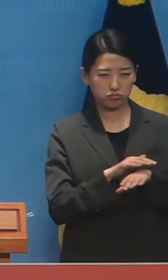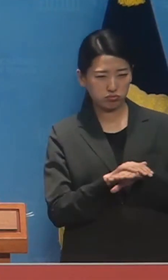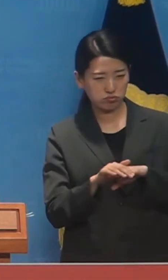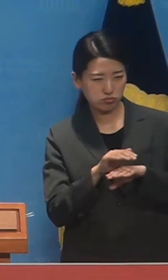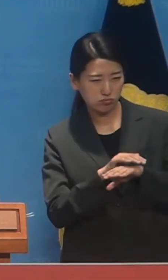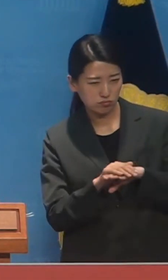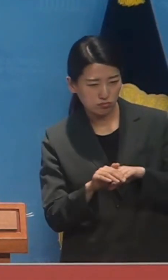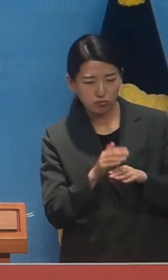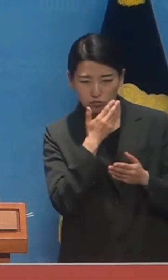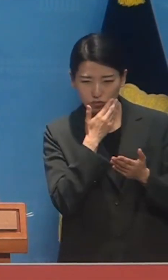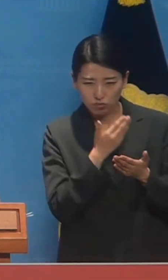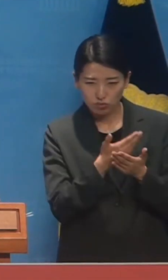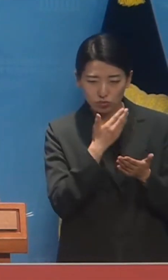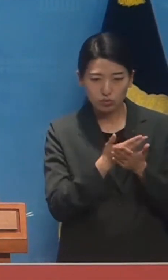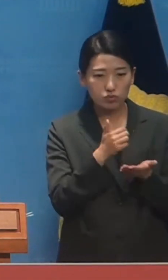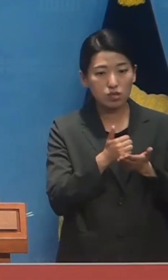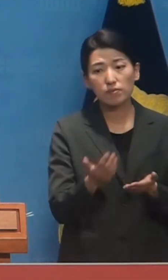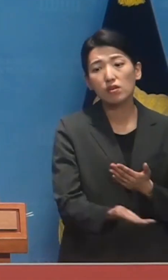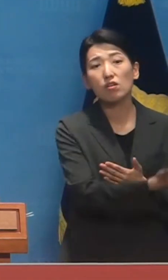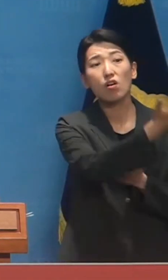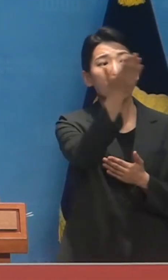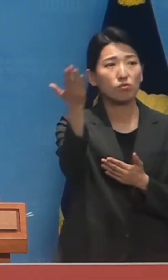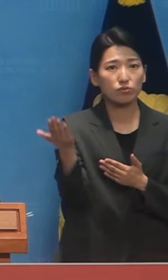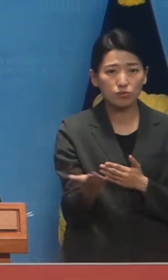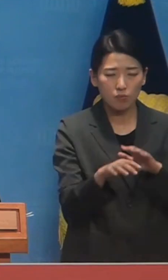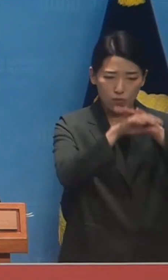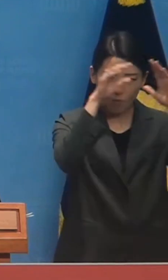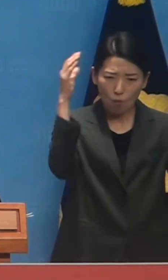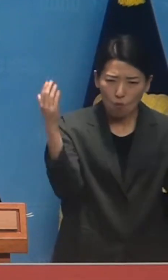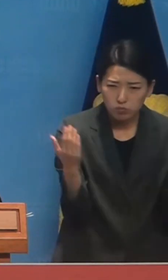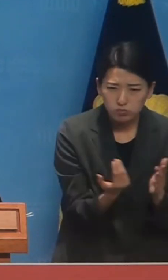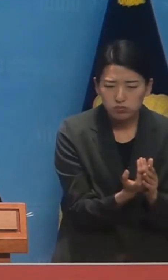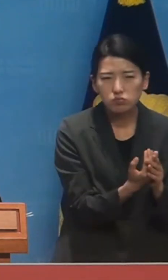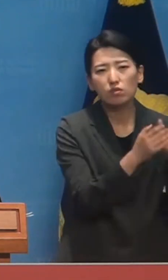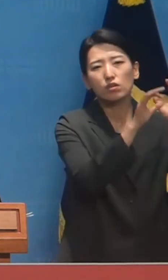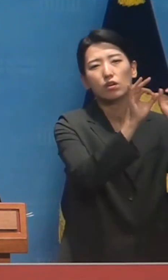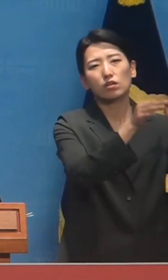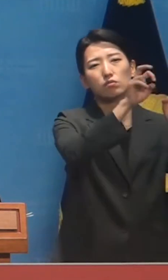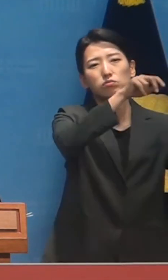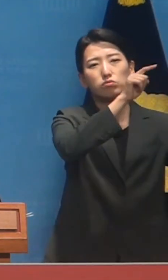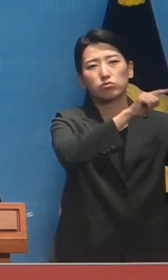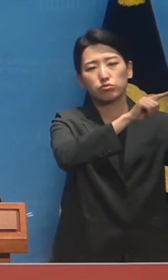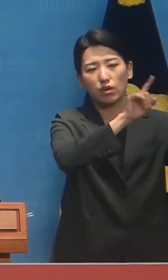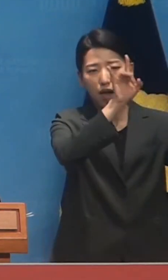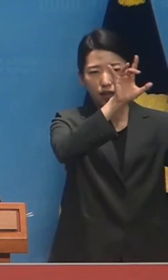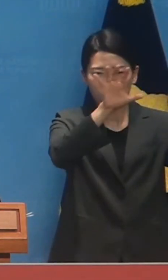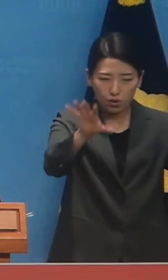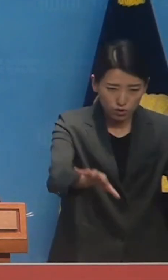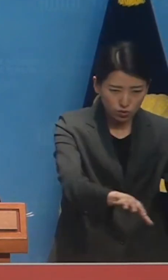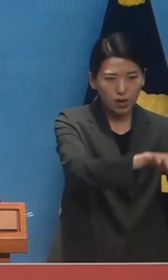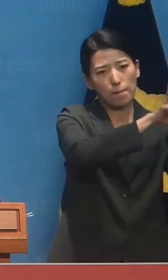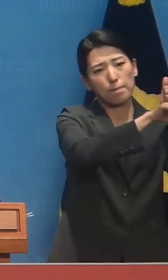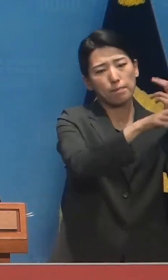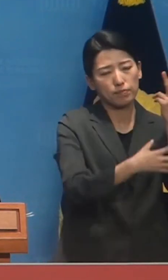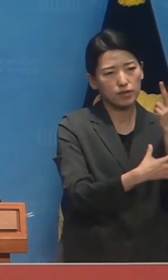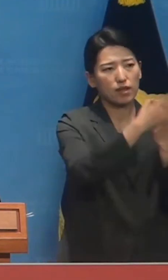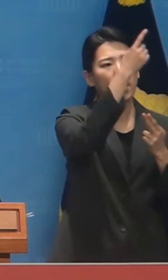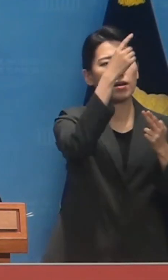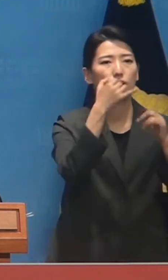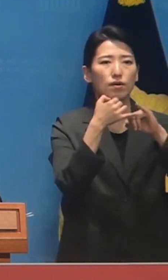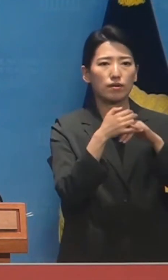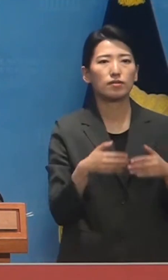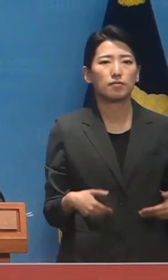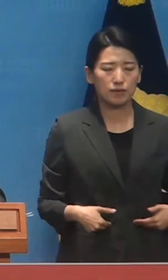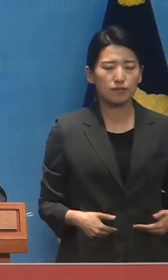그런 귀한 인물들에게 같이 다가가서 하루속히 단일화하는 것이 맞다고 생각이